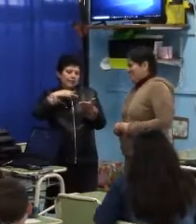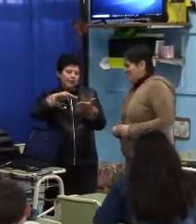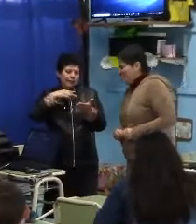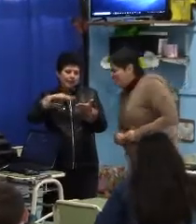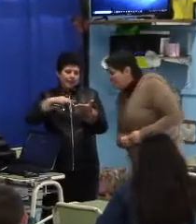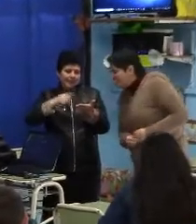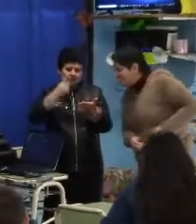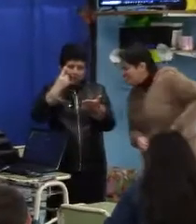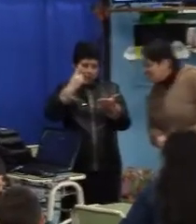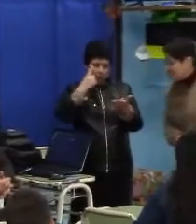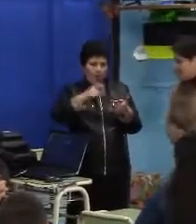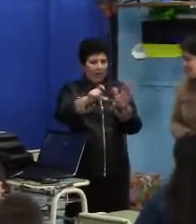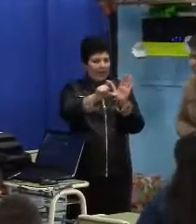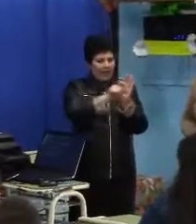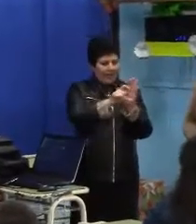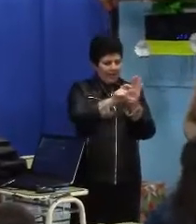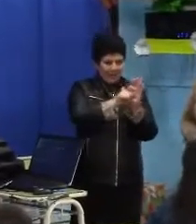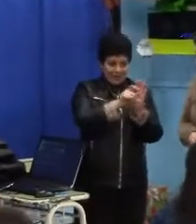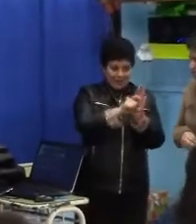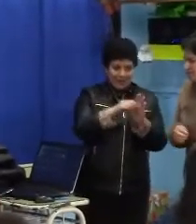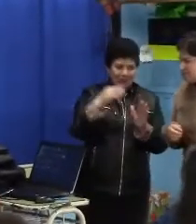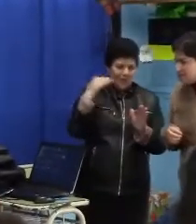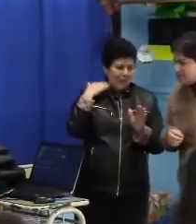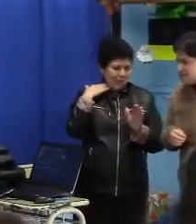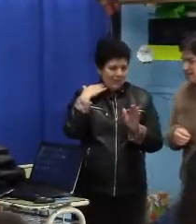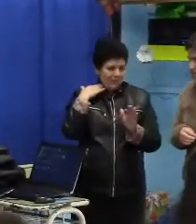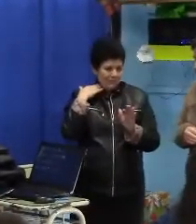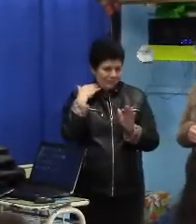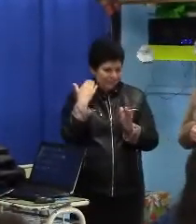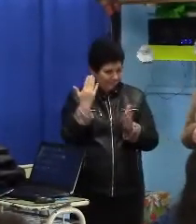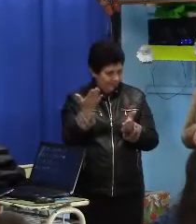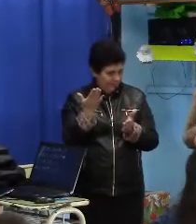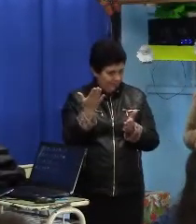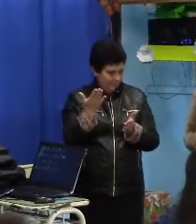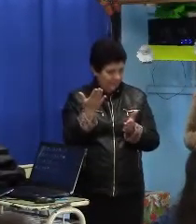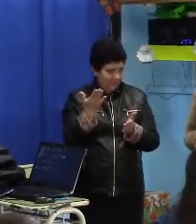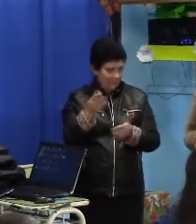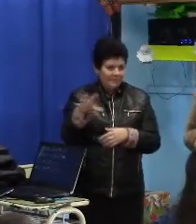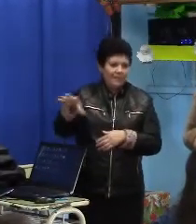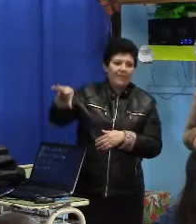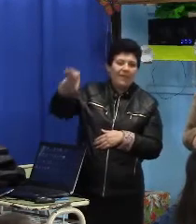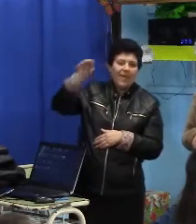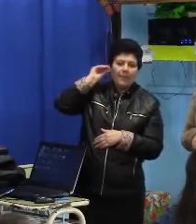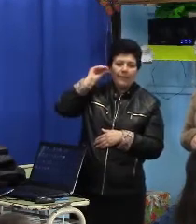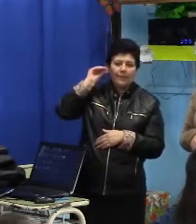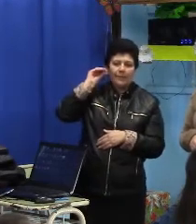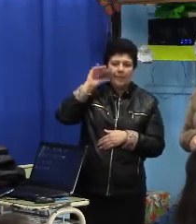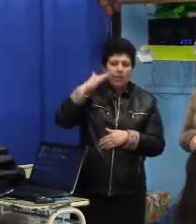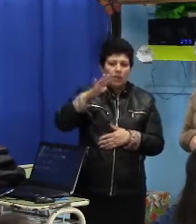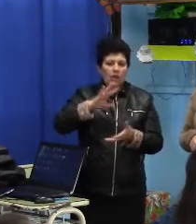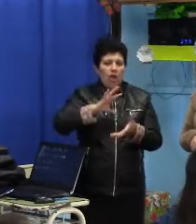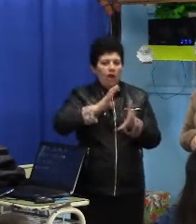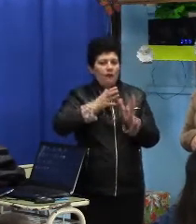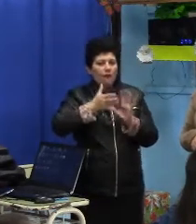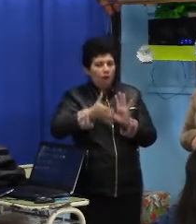¿cómo vas a poder leer? Es más difícil. Ah, pero bien. ¿Sí? O sea, el audio es un